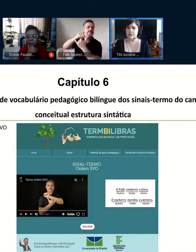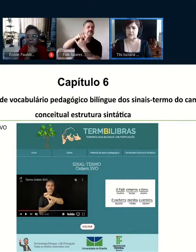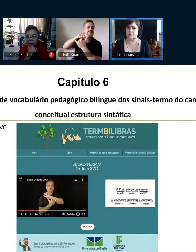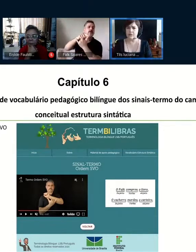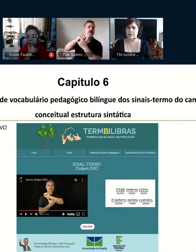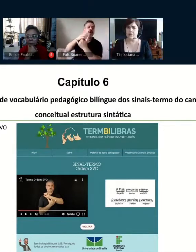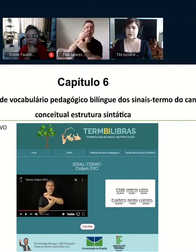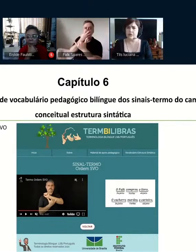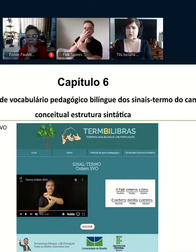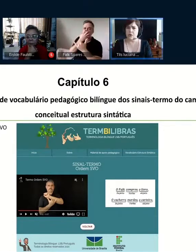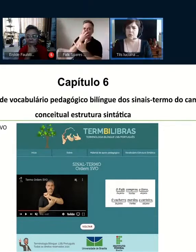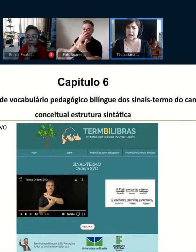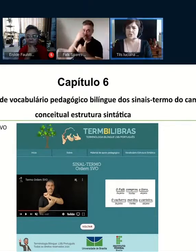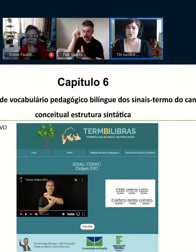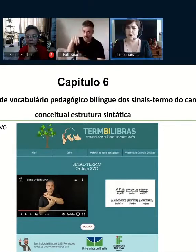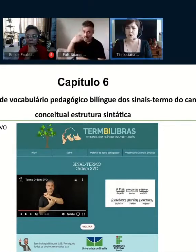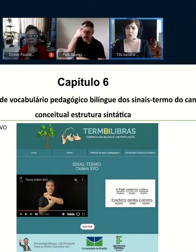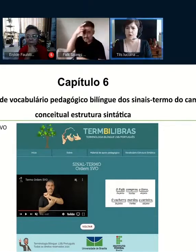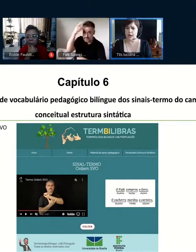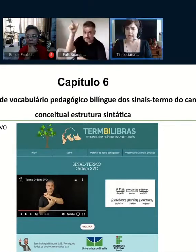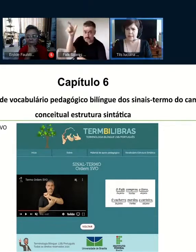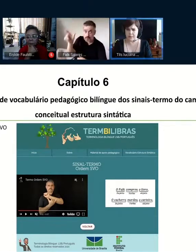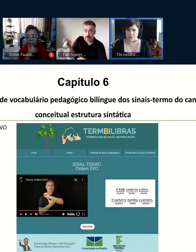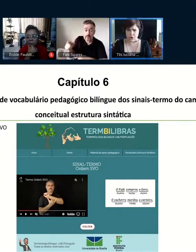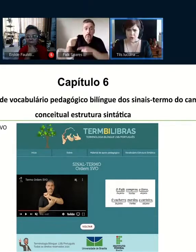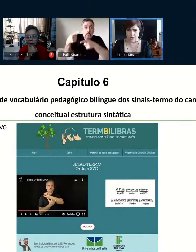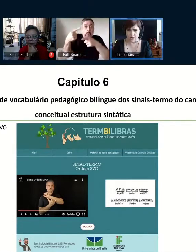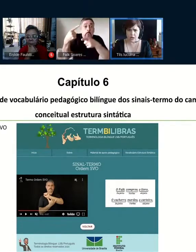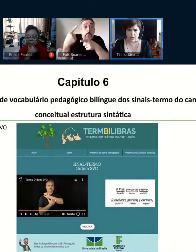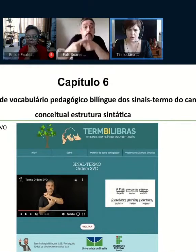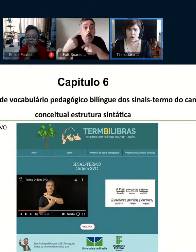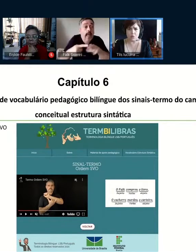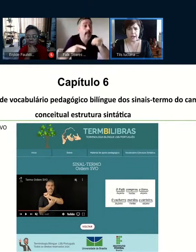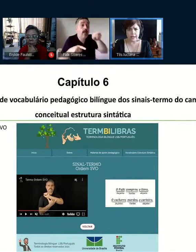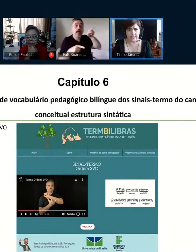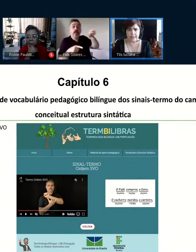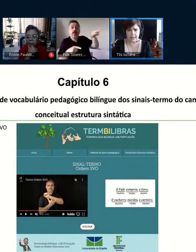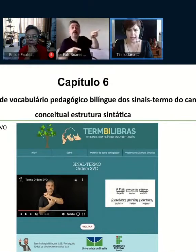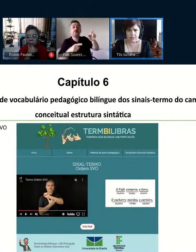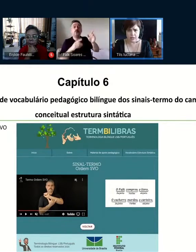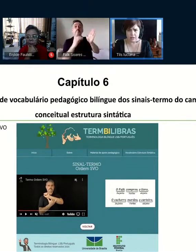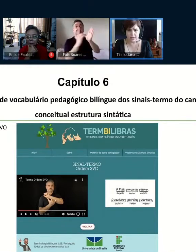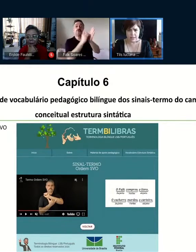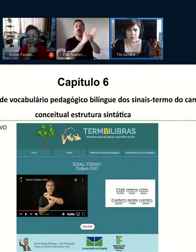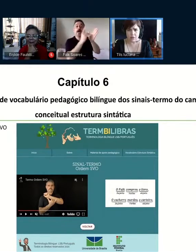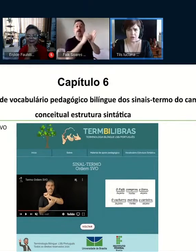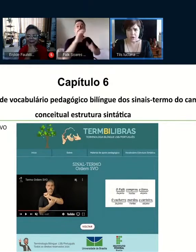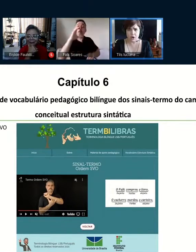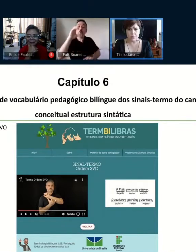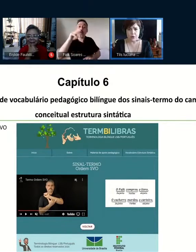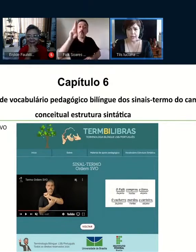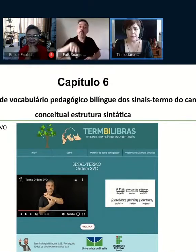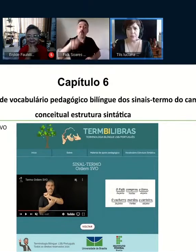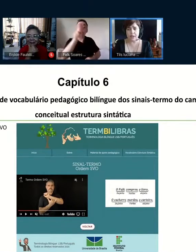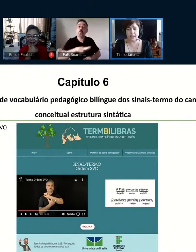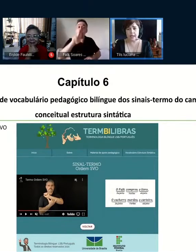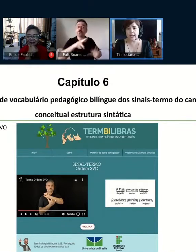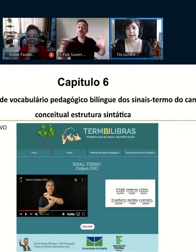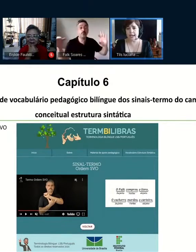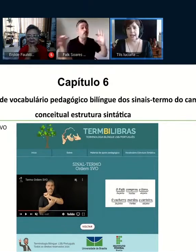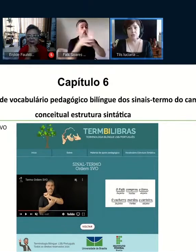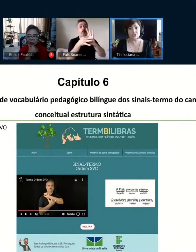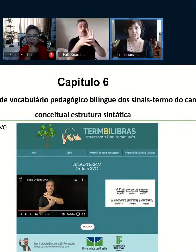carteiro. O cachorro é pessoa? Como era ensinado na educação? Por quê?